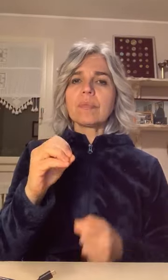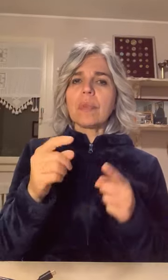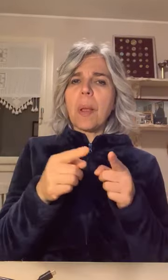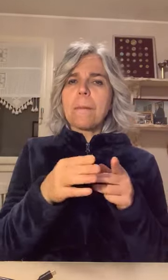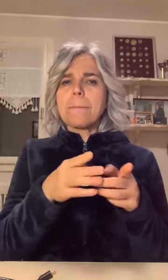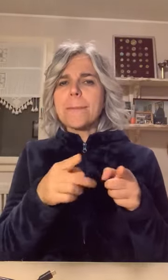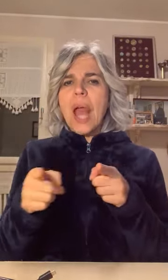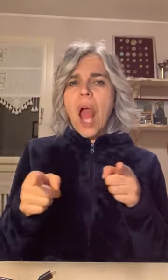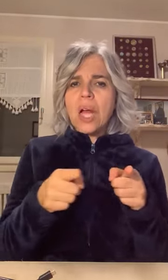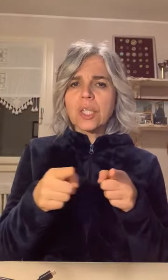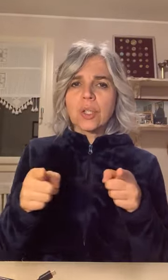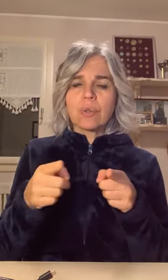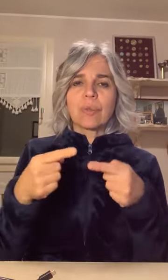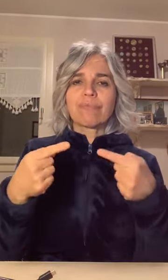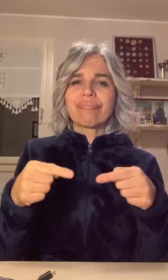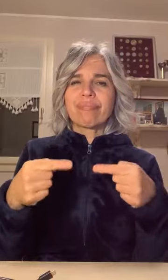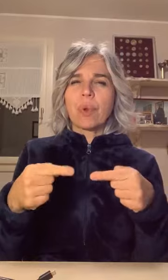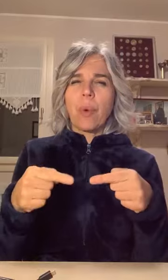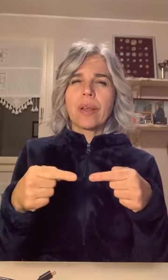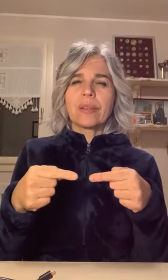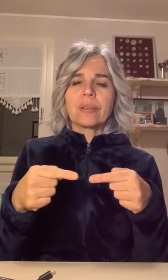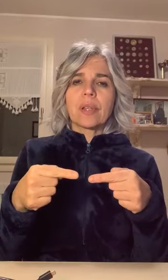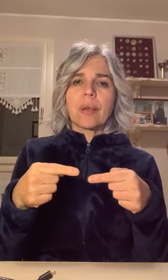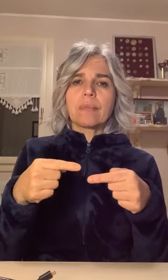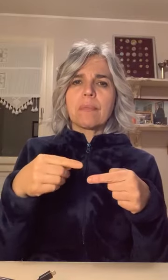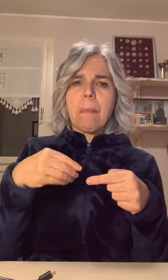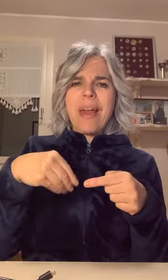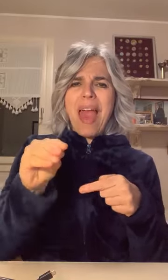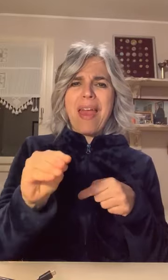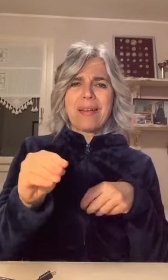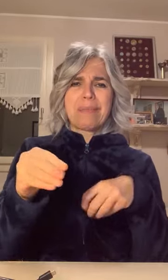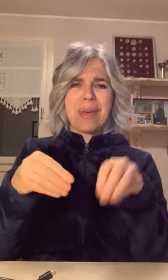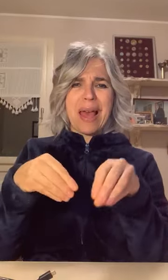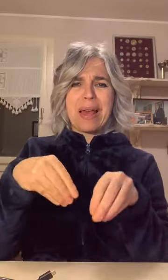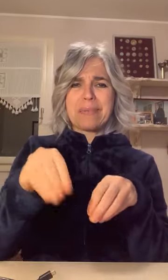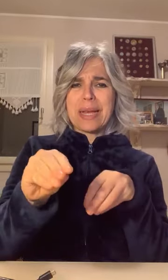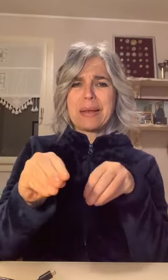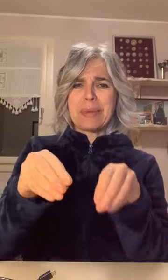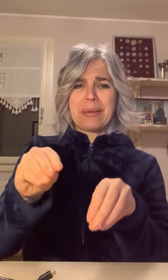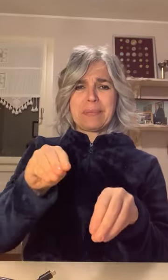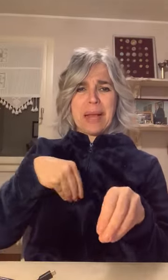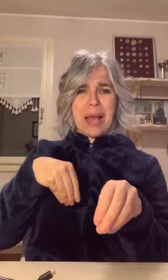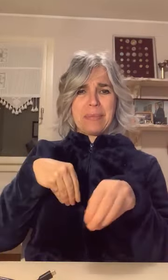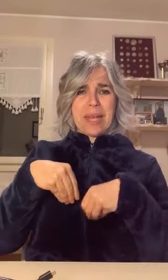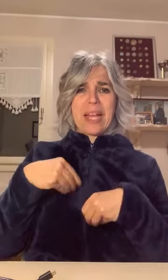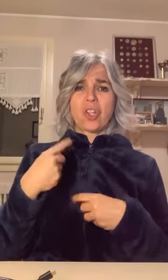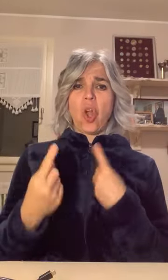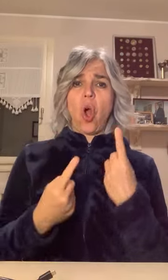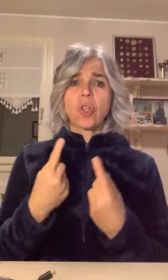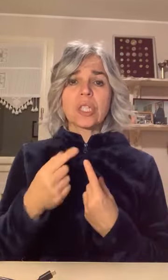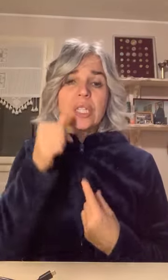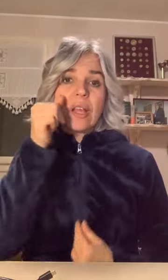raggiungono le persone, raggiungono i cuori. E queste notizie portano